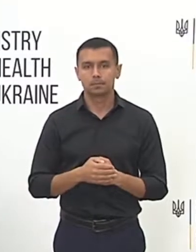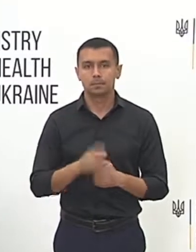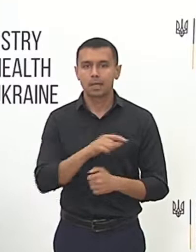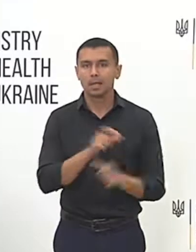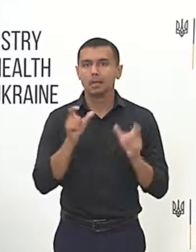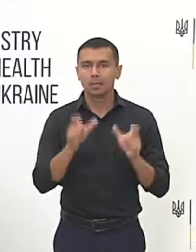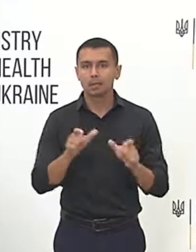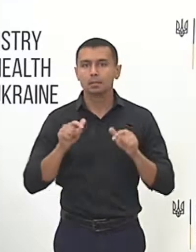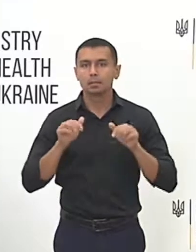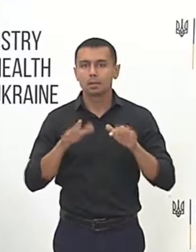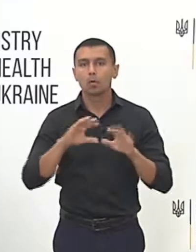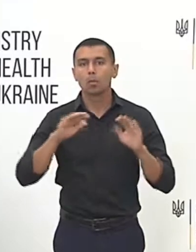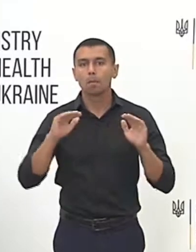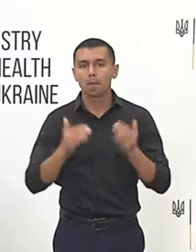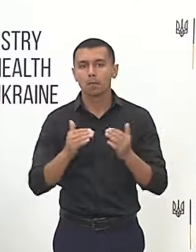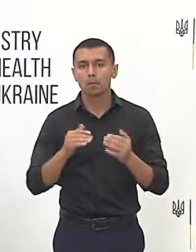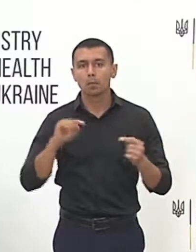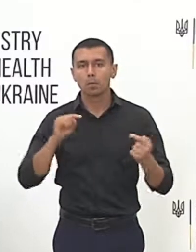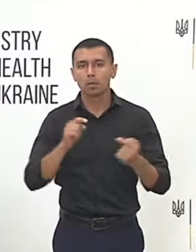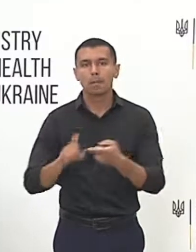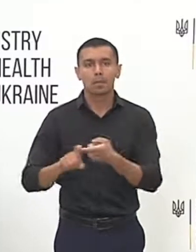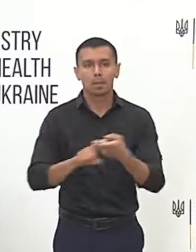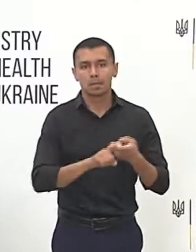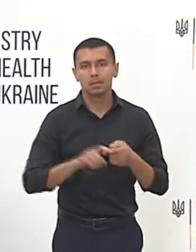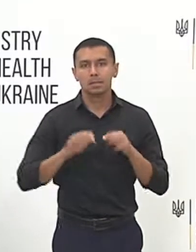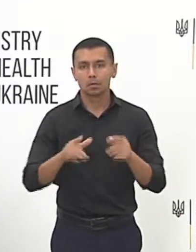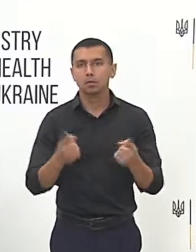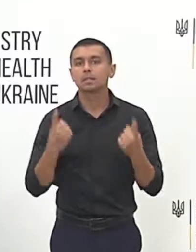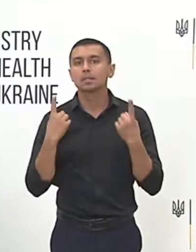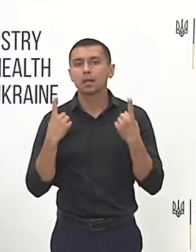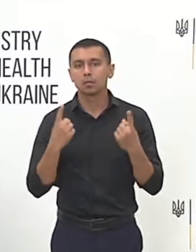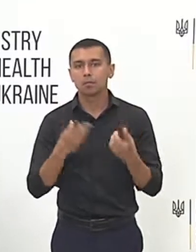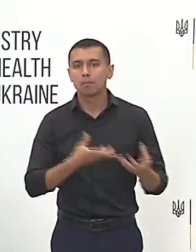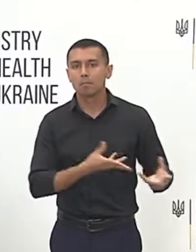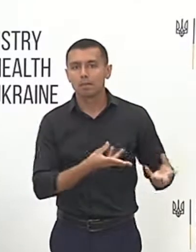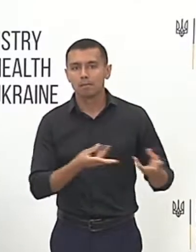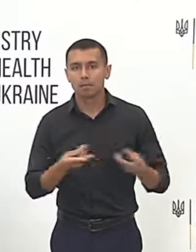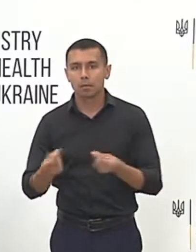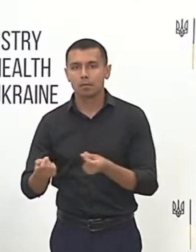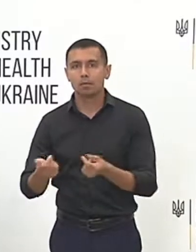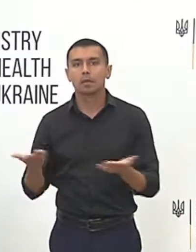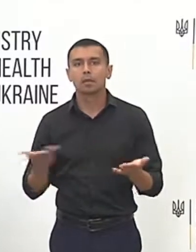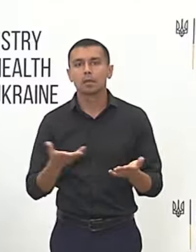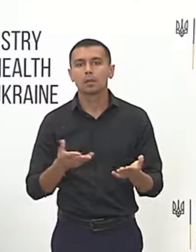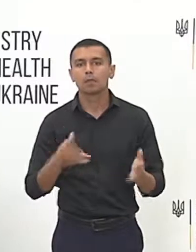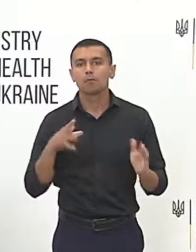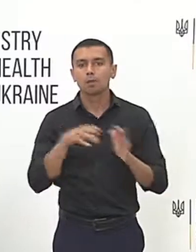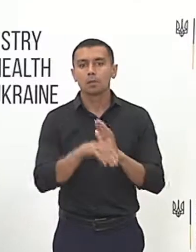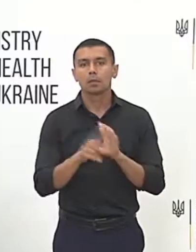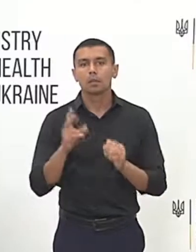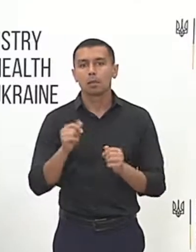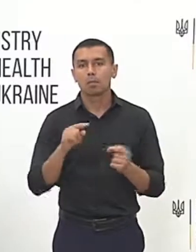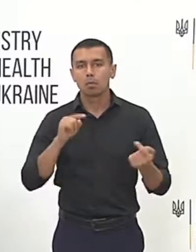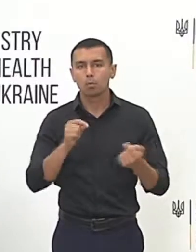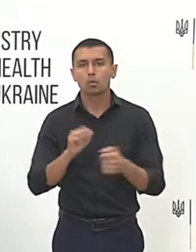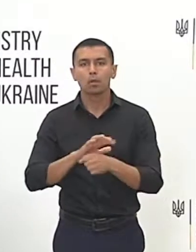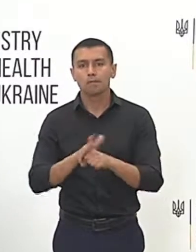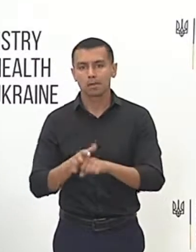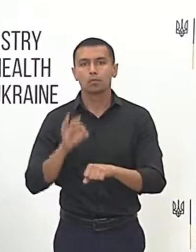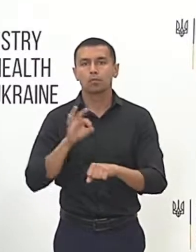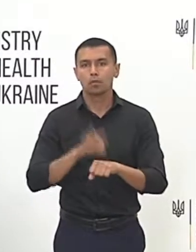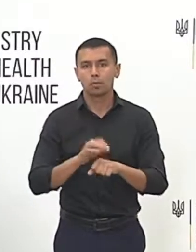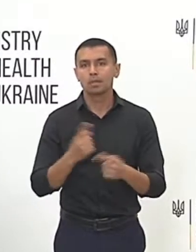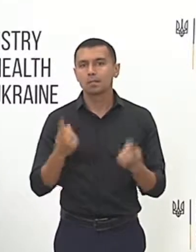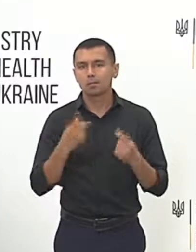Карантинні заходи і обмежувальні протиепідемічні заходи значно впливають, які вводяться на протикоронавірусної